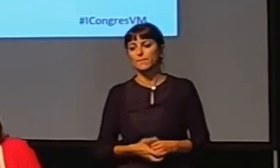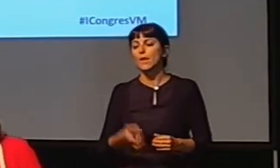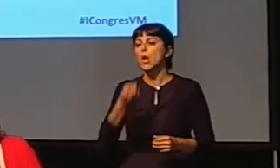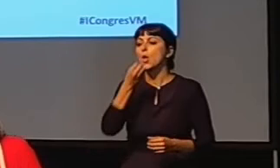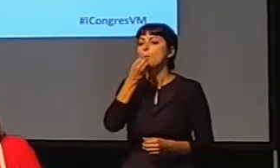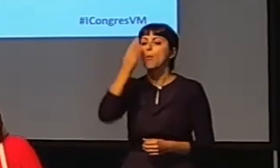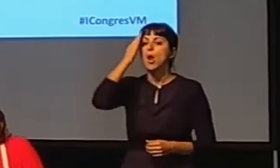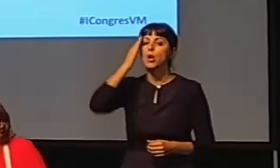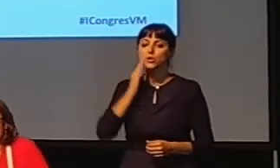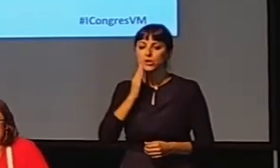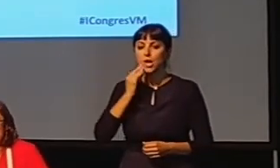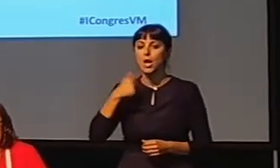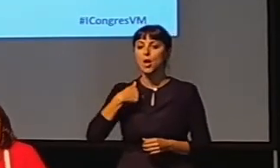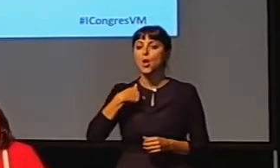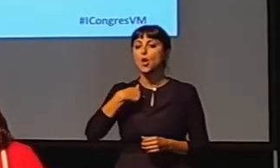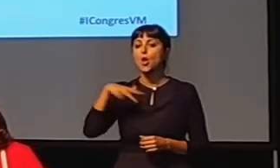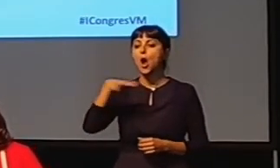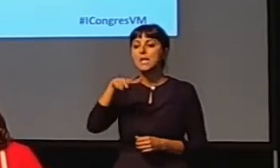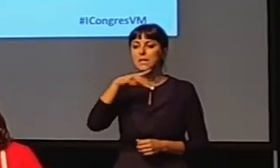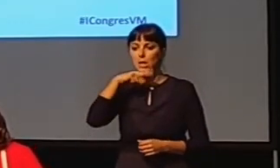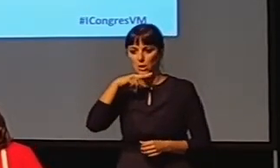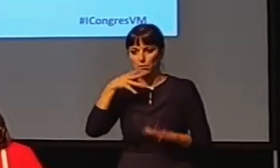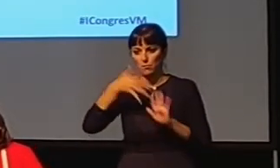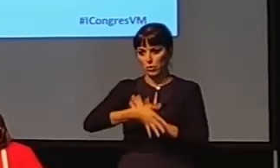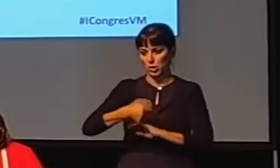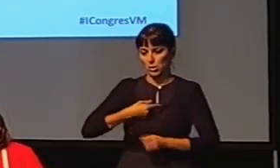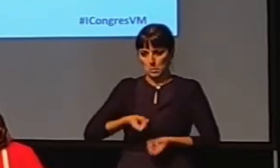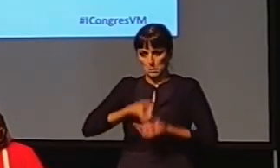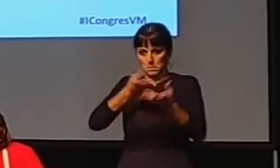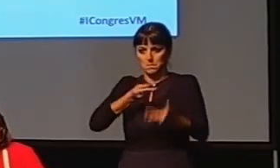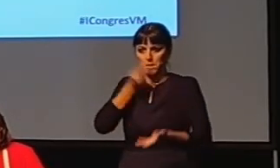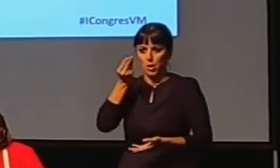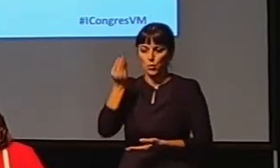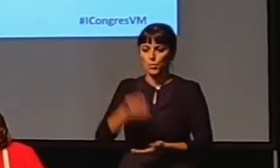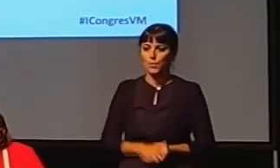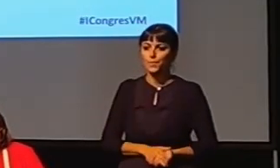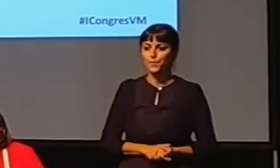Buenos días. Yo hablaré en castellano porque me expreso mejor.